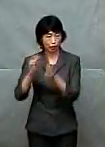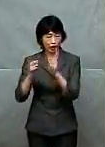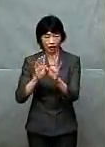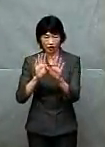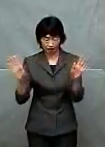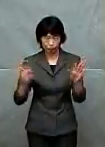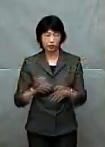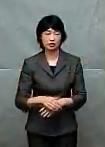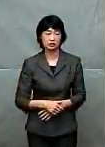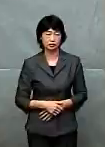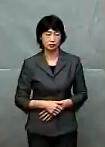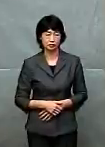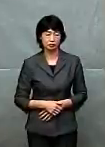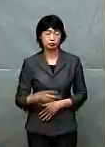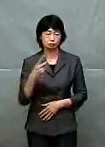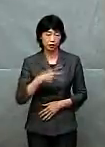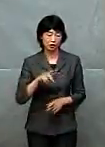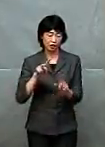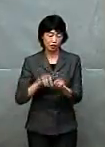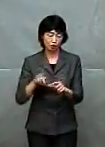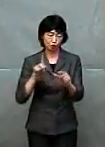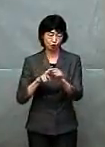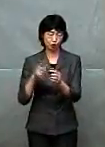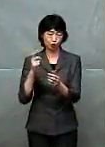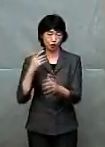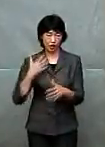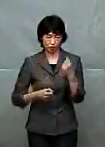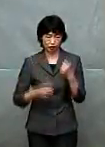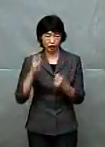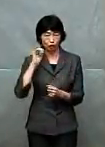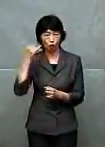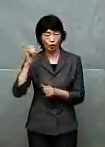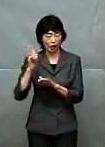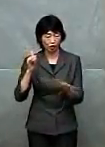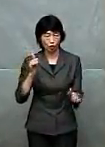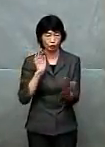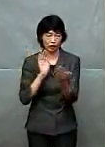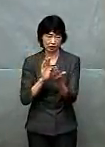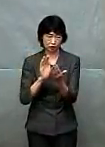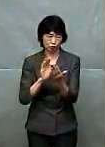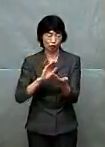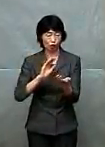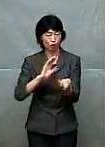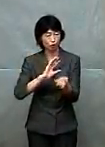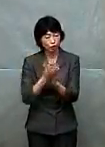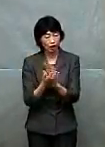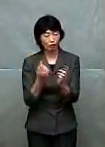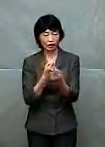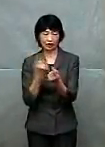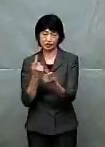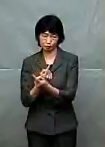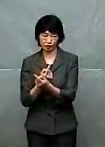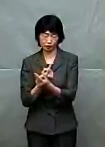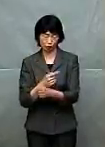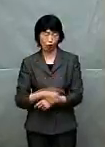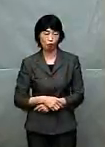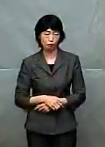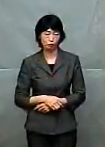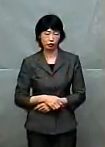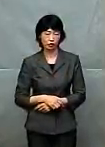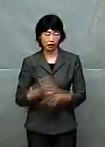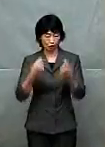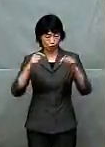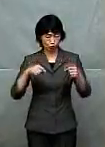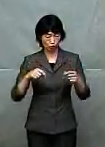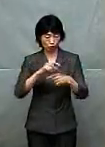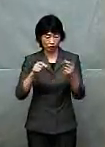また小中学生親子を対象としたフラワーアレンジメントや巾着作りなどものづく